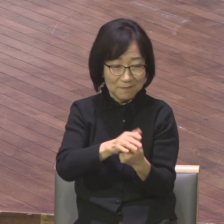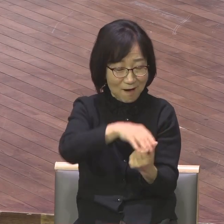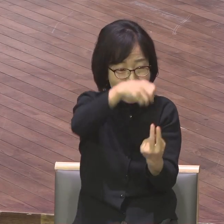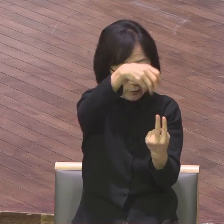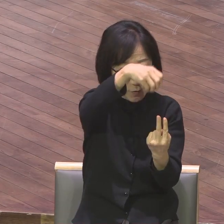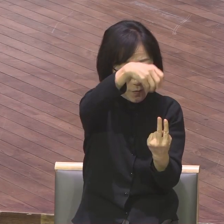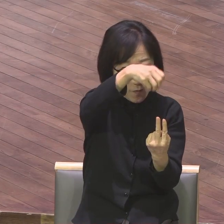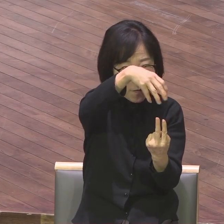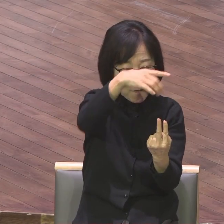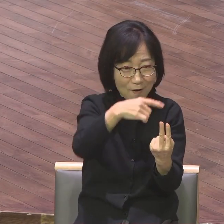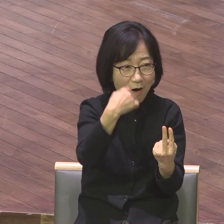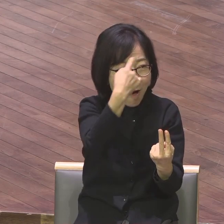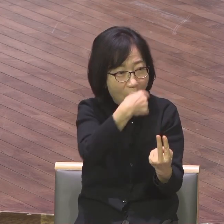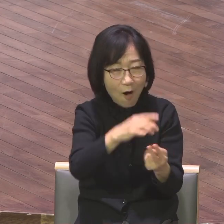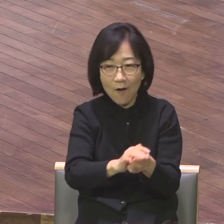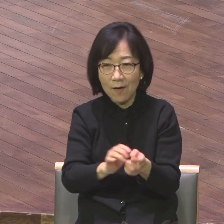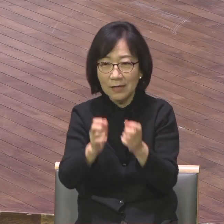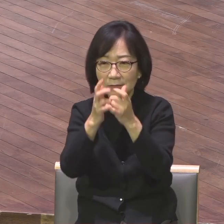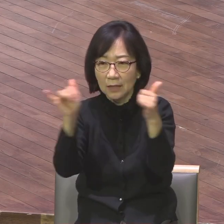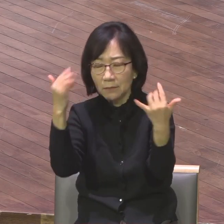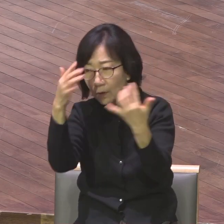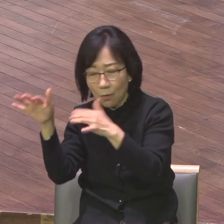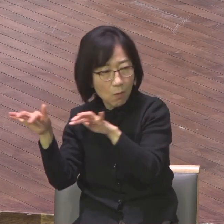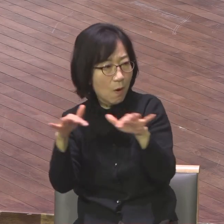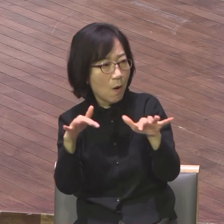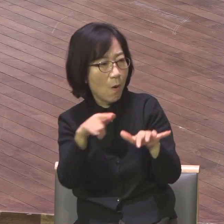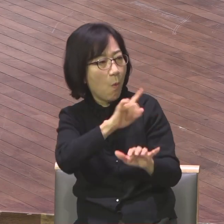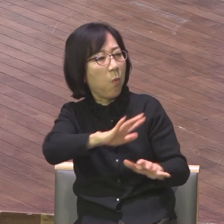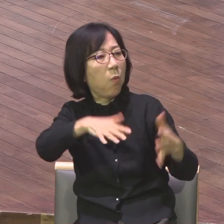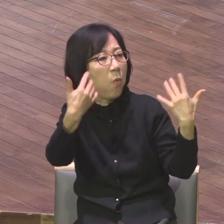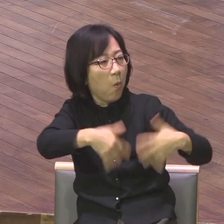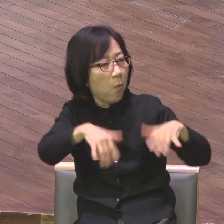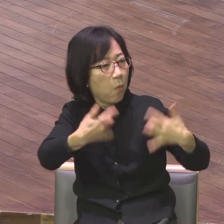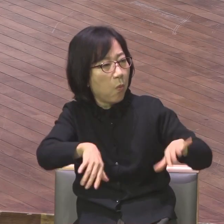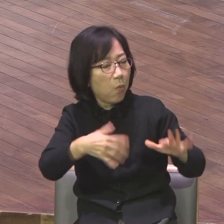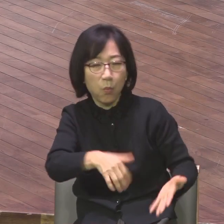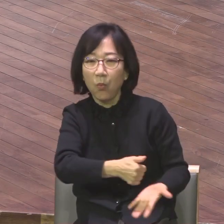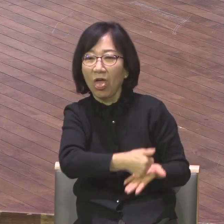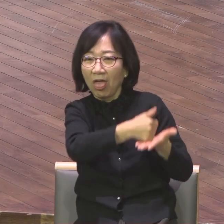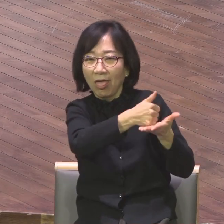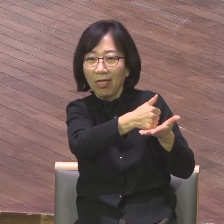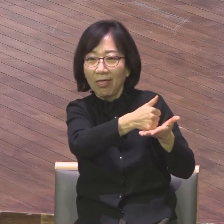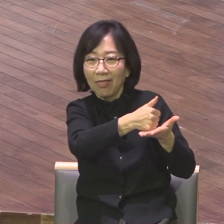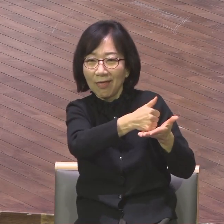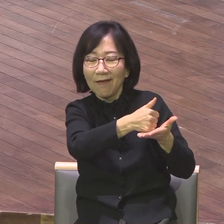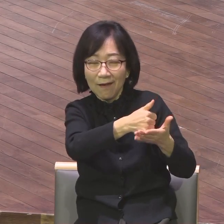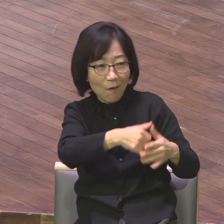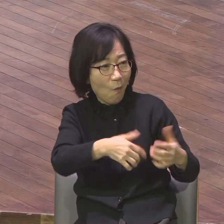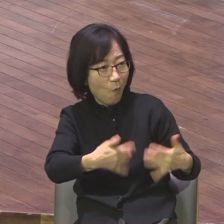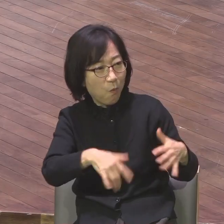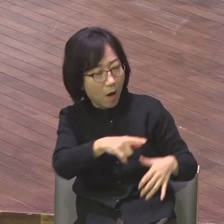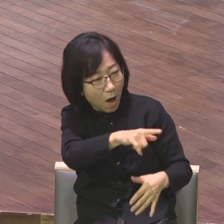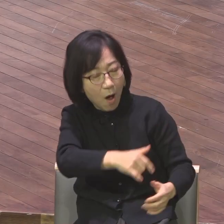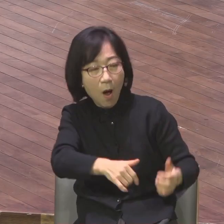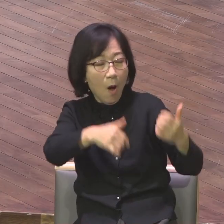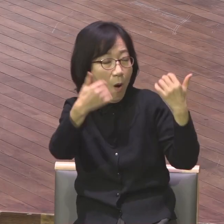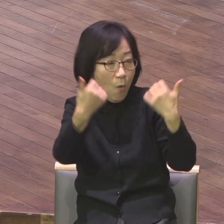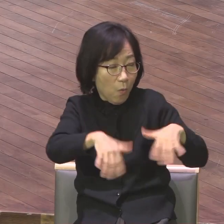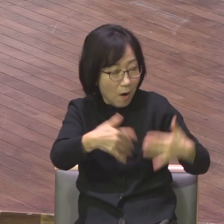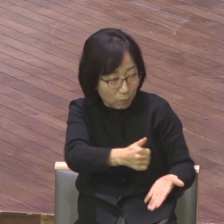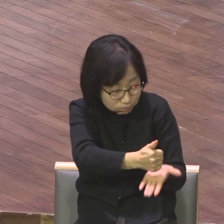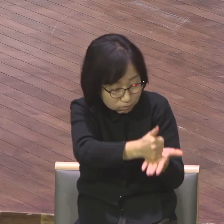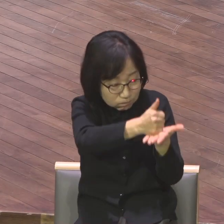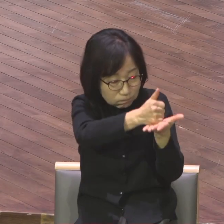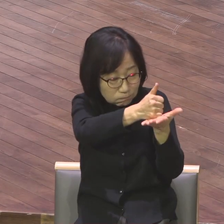모든 사람들의 시선을 한 몸에 그렇게 받는 위치에 있었어요. 대단한 위치에 있을